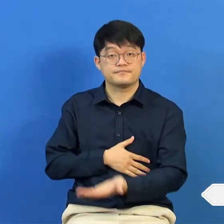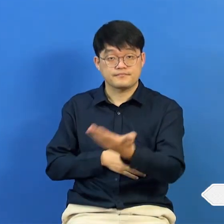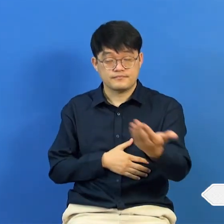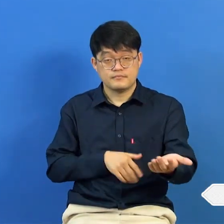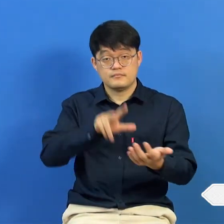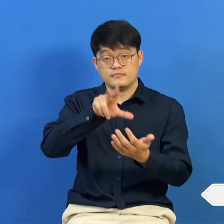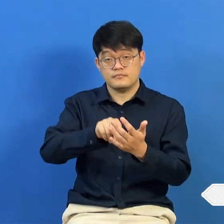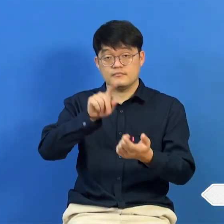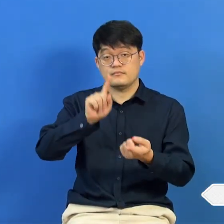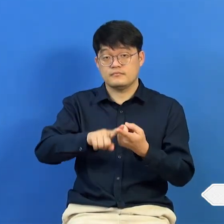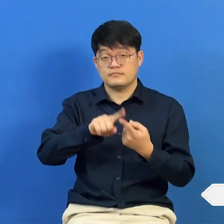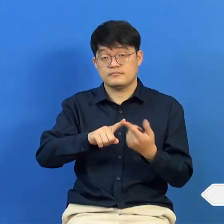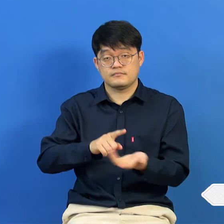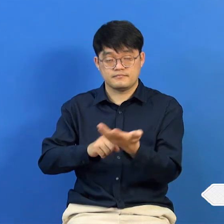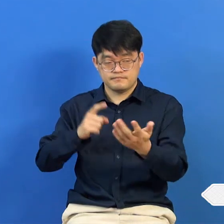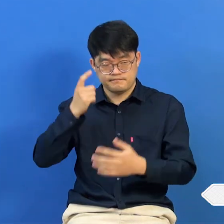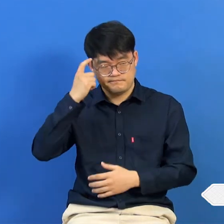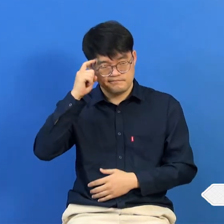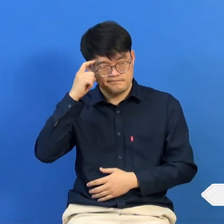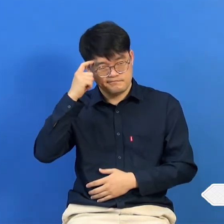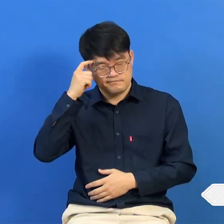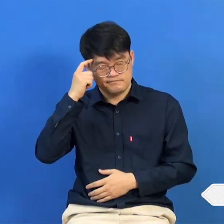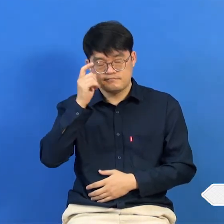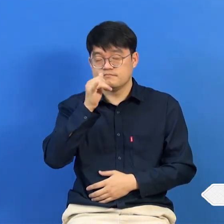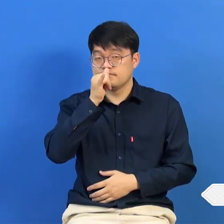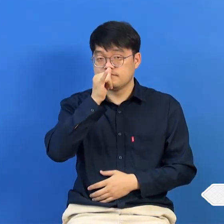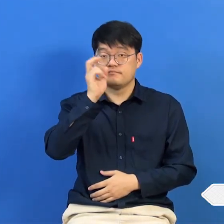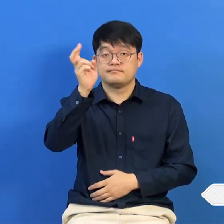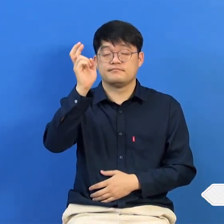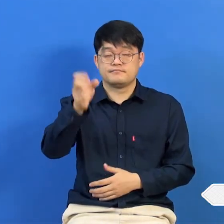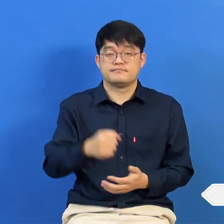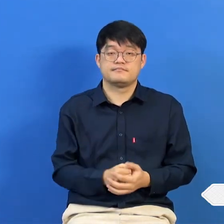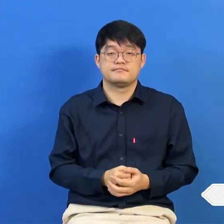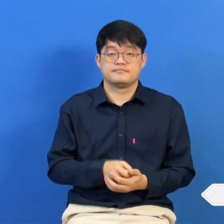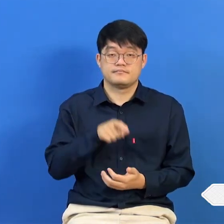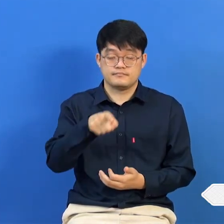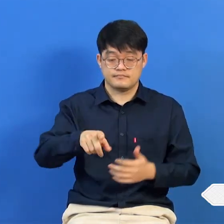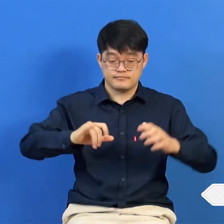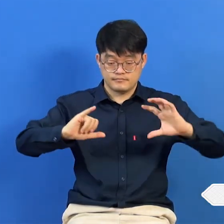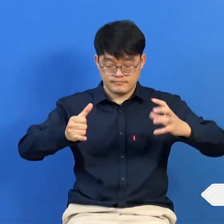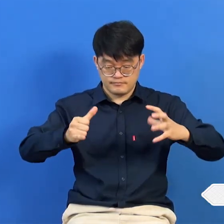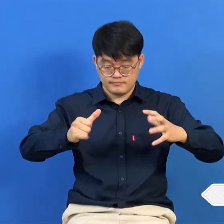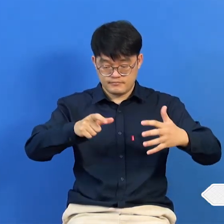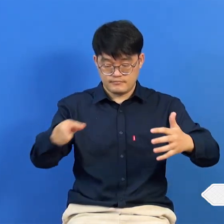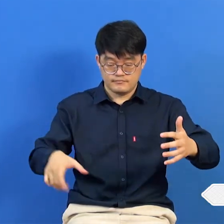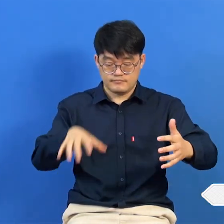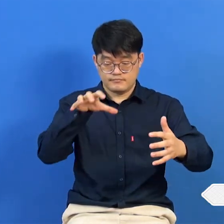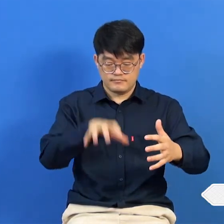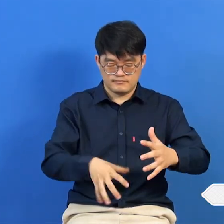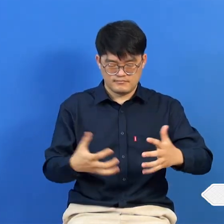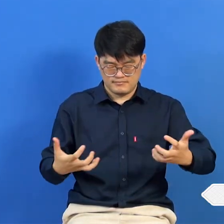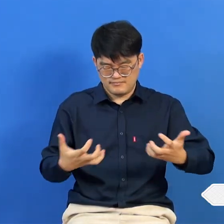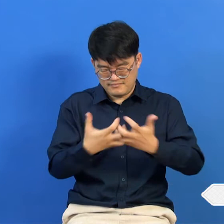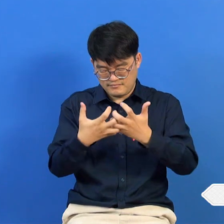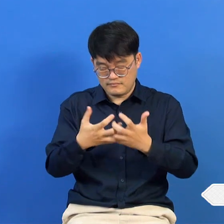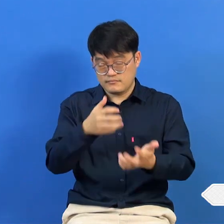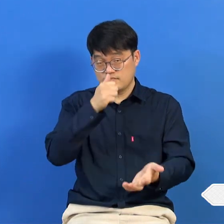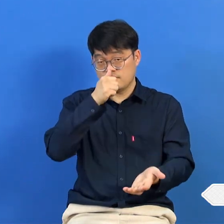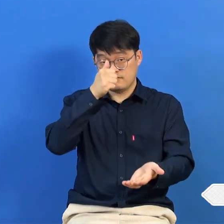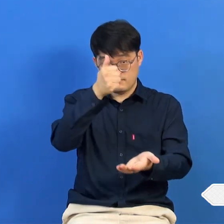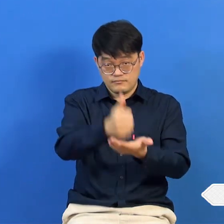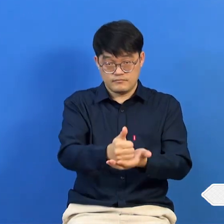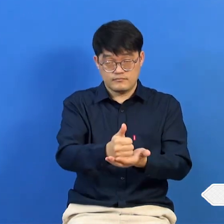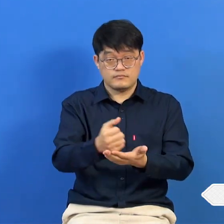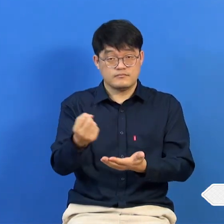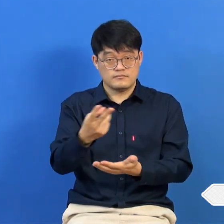대해서 의문을 가져본 적이 있을 겁니다. 이 세상에 가득한 이 죄와